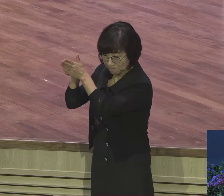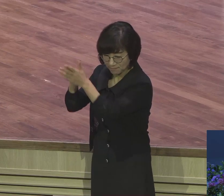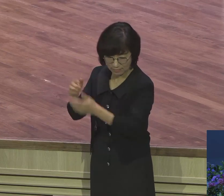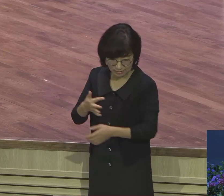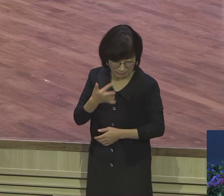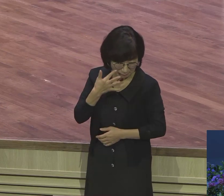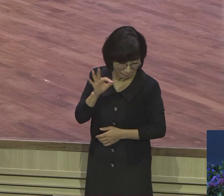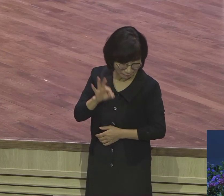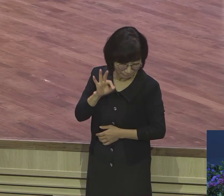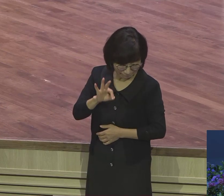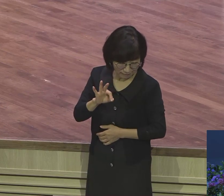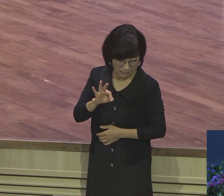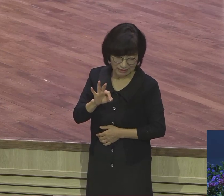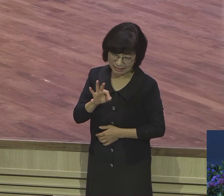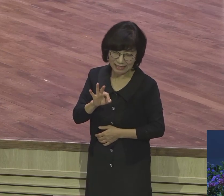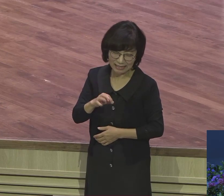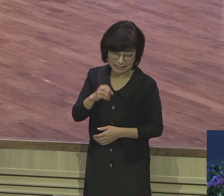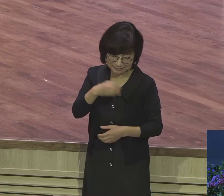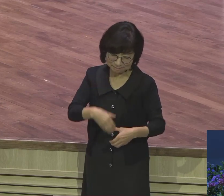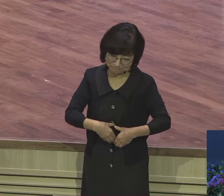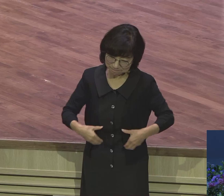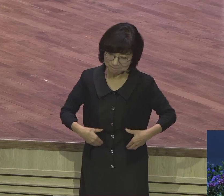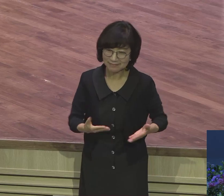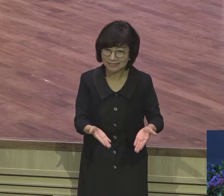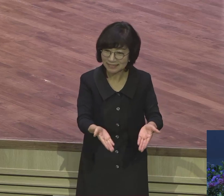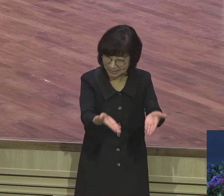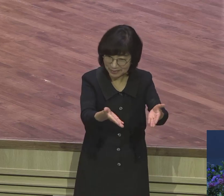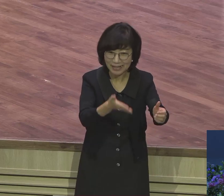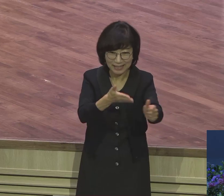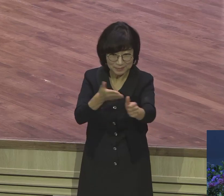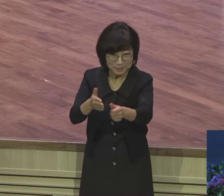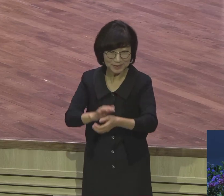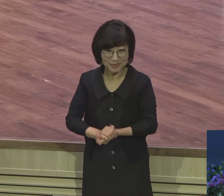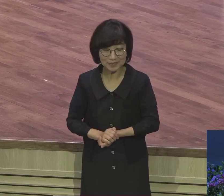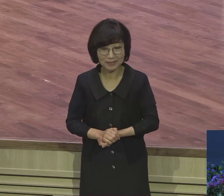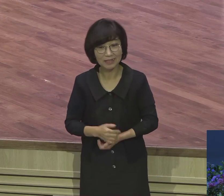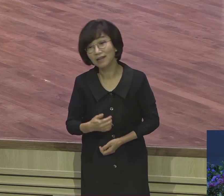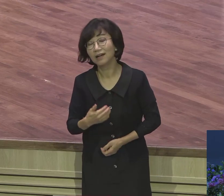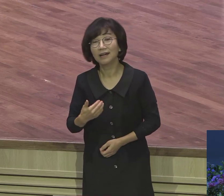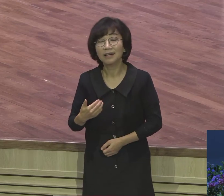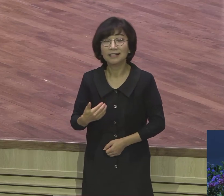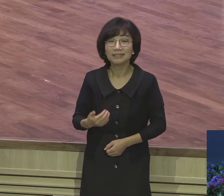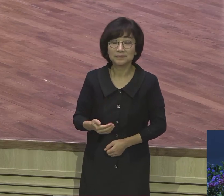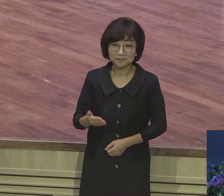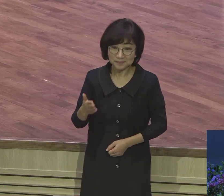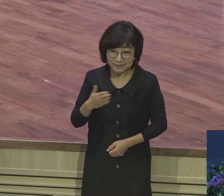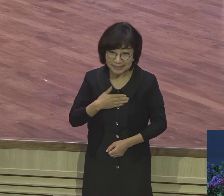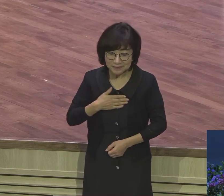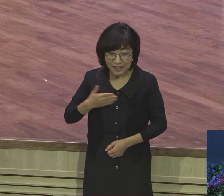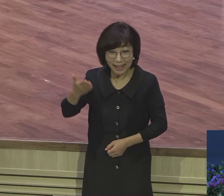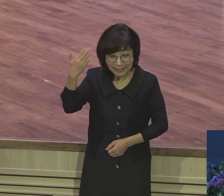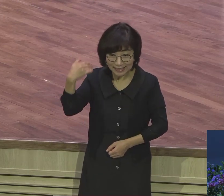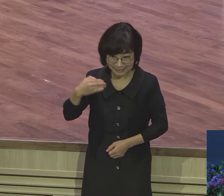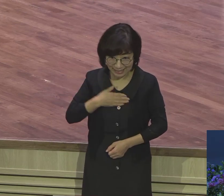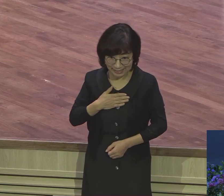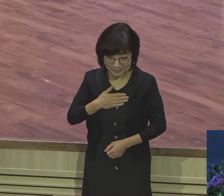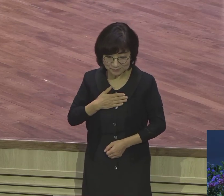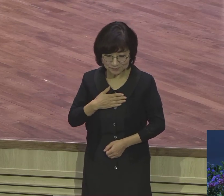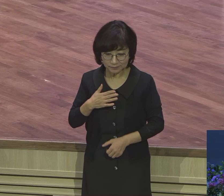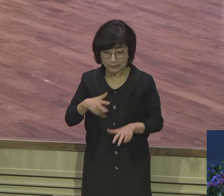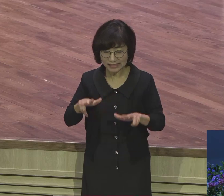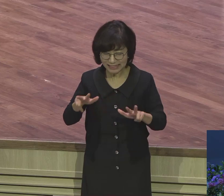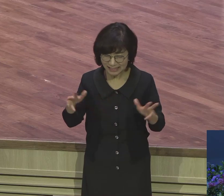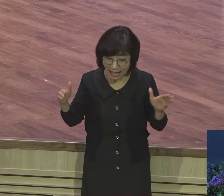뛰어넘으세요. 제가 늘 말씀드리잖아요. 저는 자랑이 아니에요. 내가 태어났다 지금까지 살면서